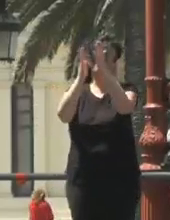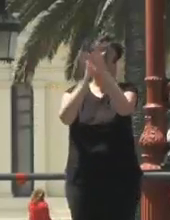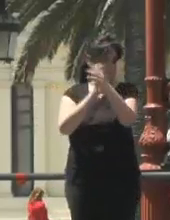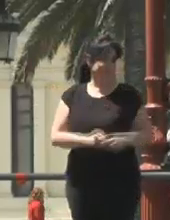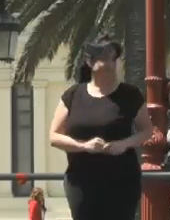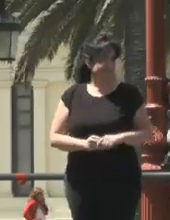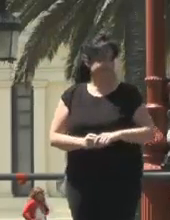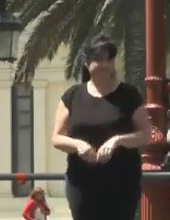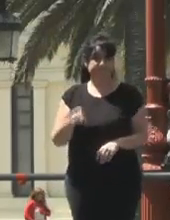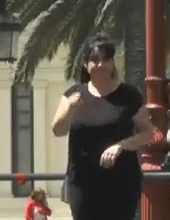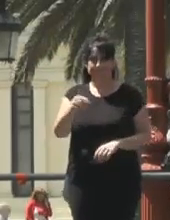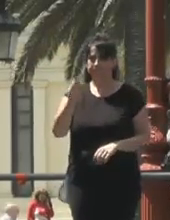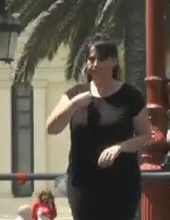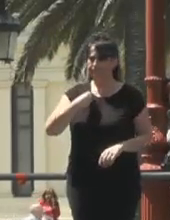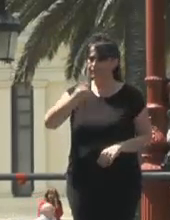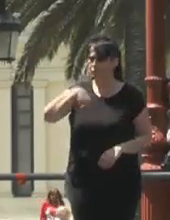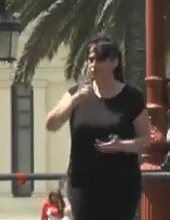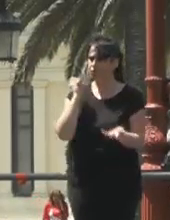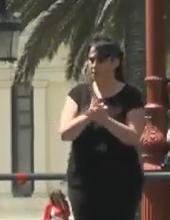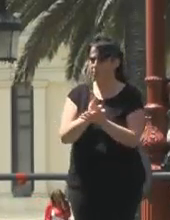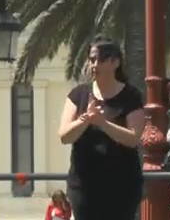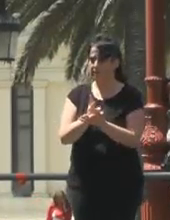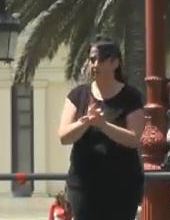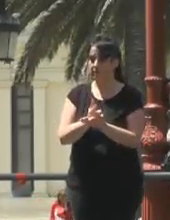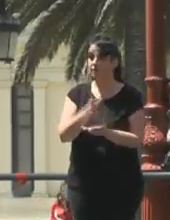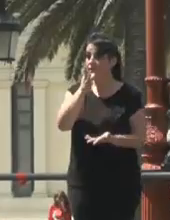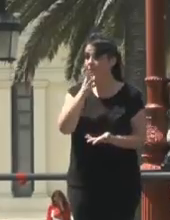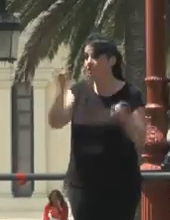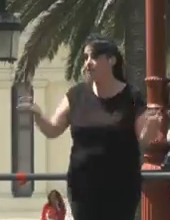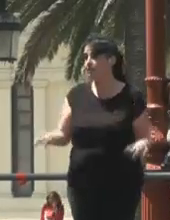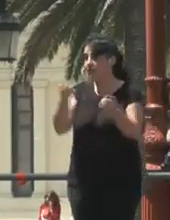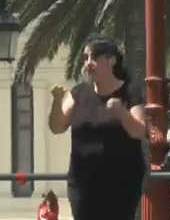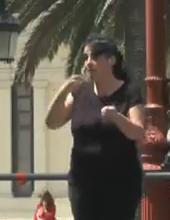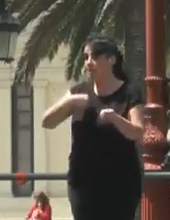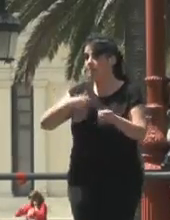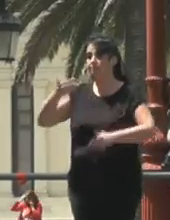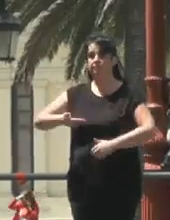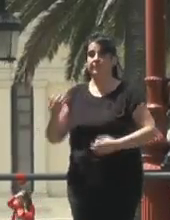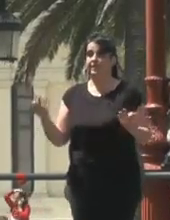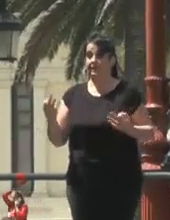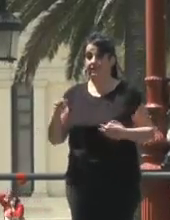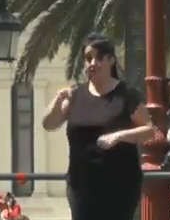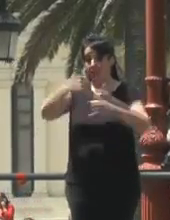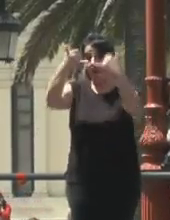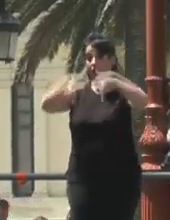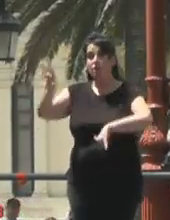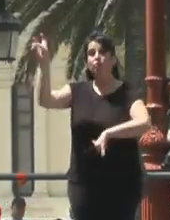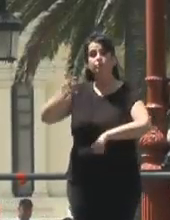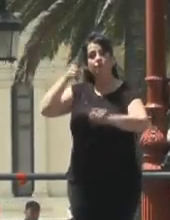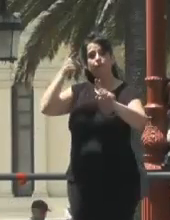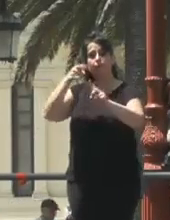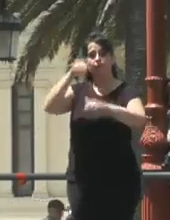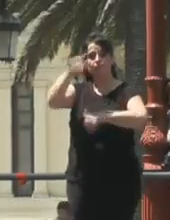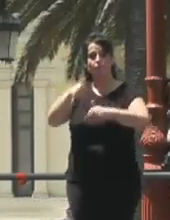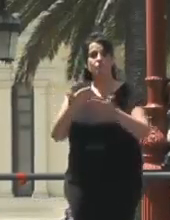Todo eso nos estamos jugando. Pero por eso en esta campaña es importante, a mi juicio, que vengamos a este tipo de actos no solo para pediros el voto